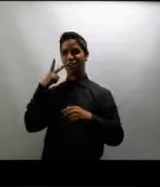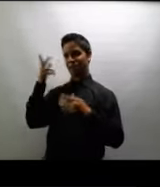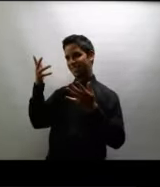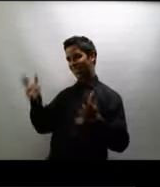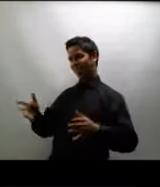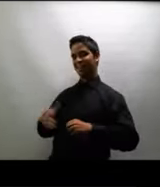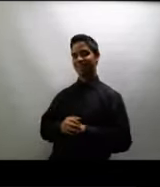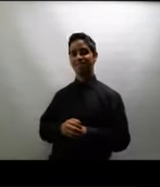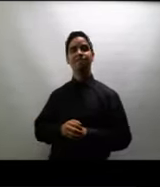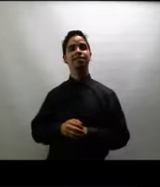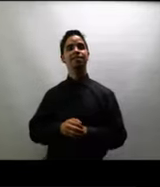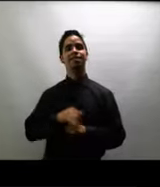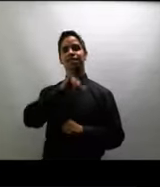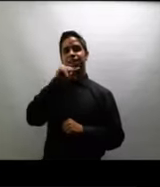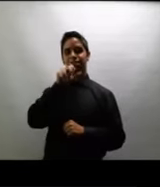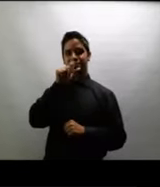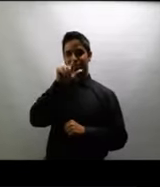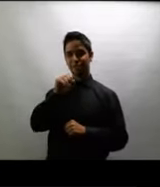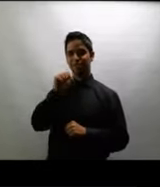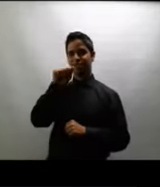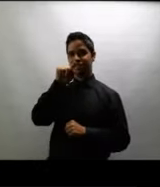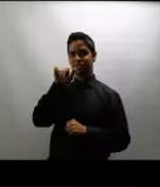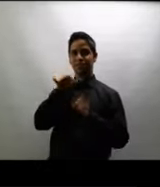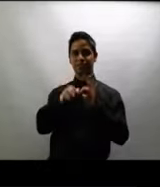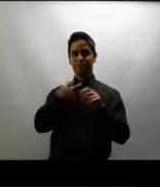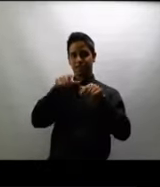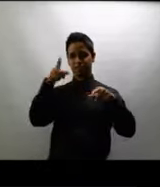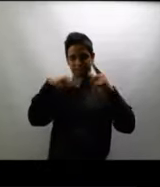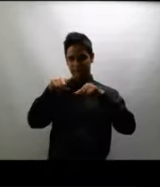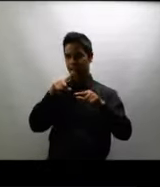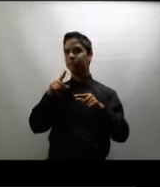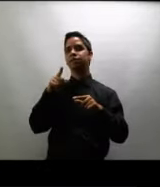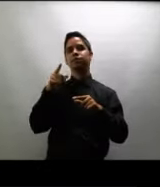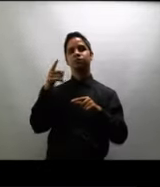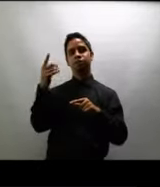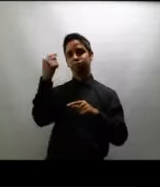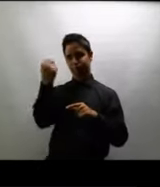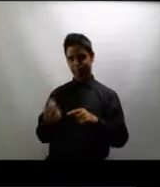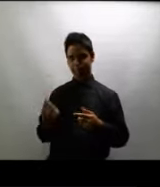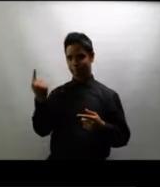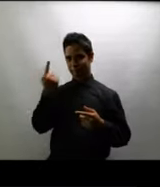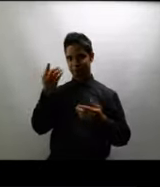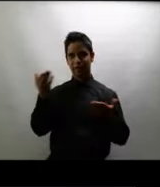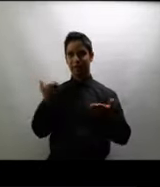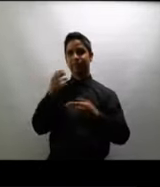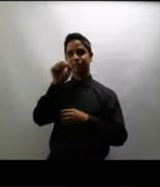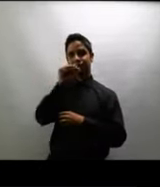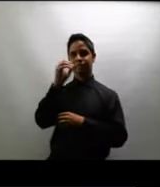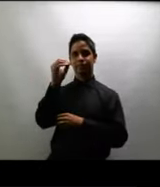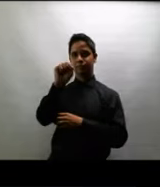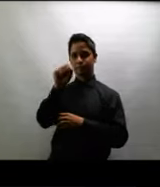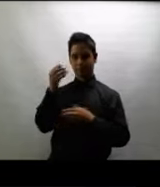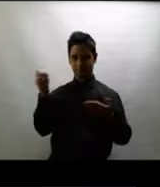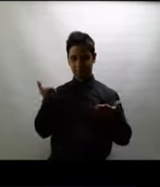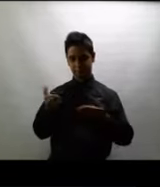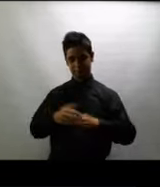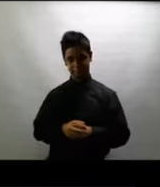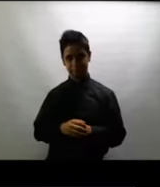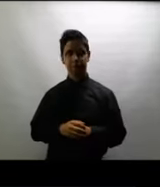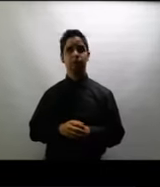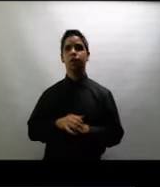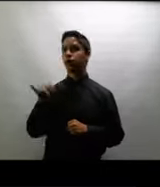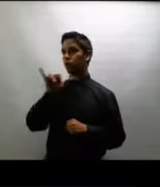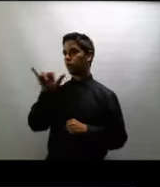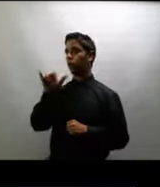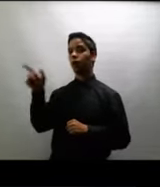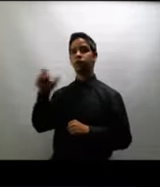Yo lo vi. José Lo Santiago, nuestro intérprete de lenguaje de señas como todos los martes. Ay, servicios orientados al sordo. Y Chenan